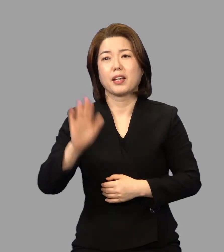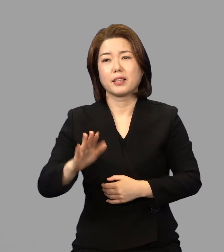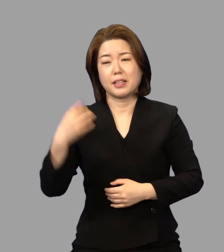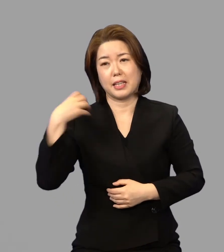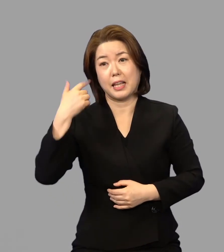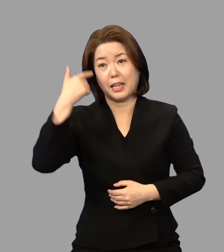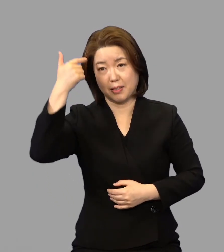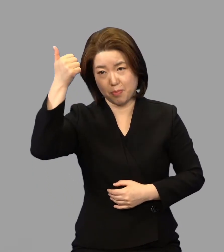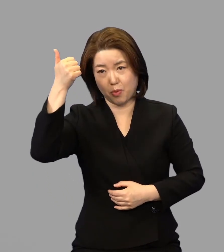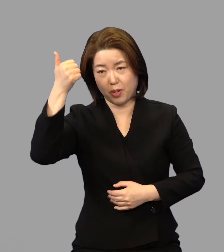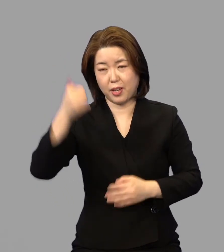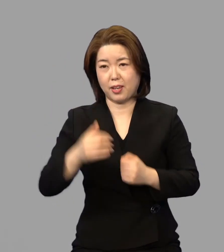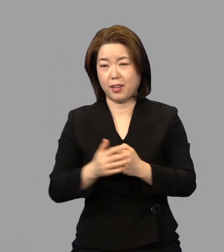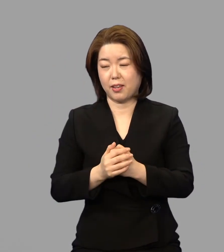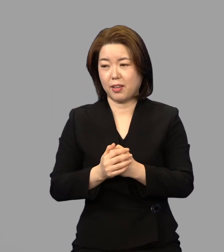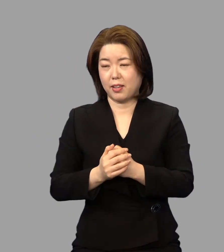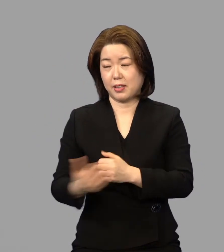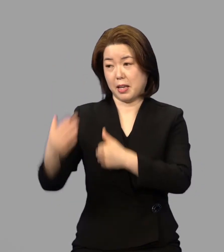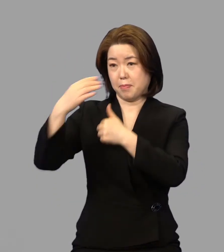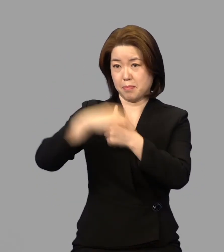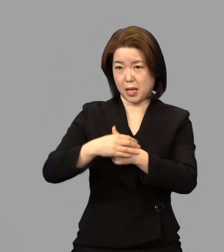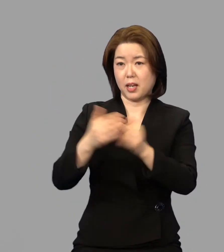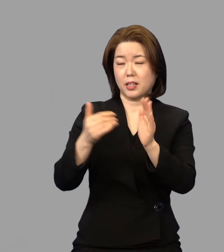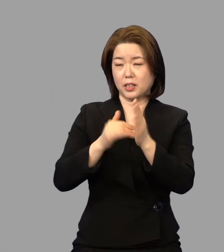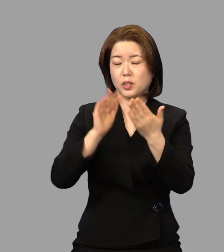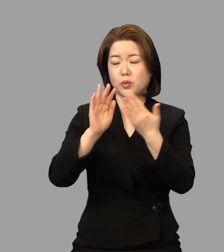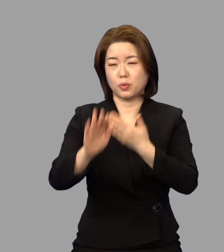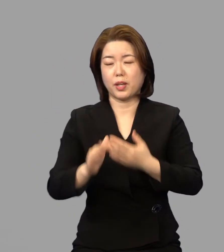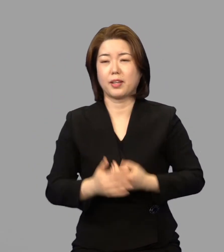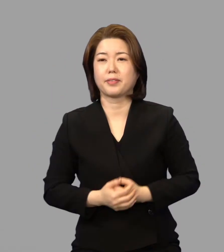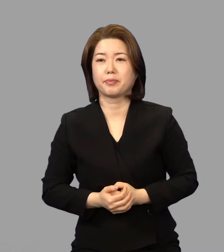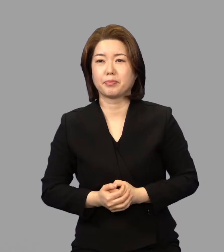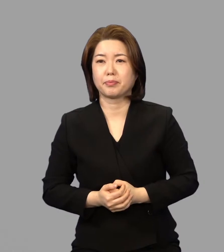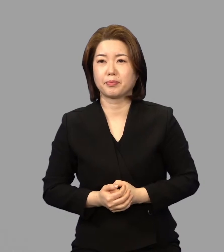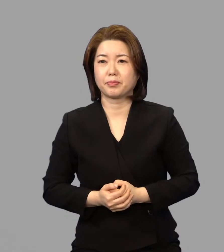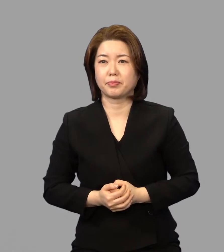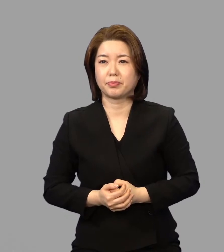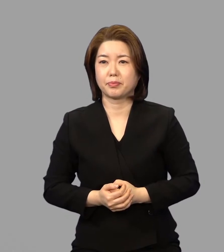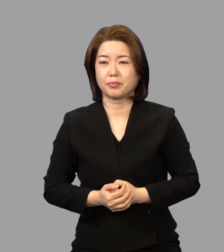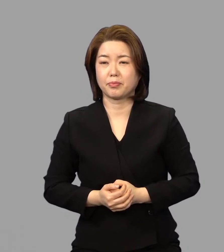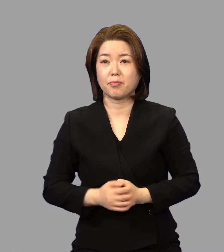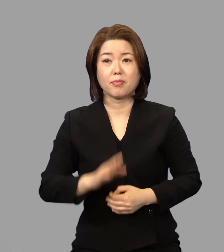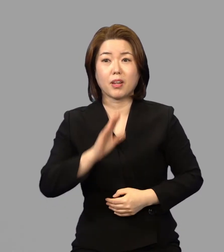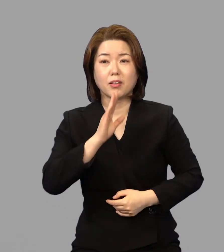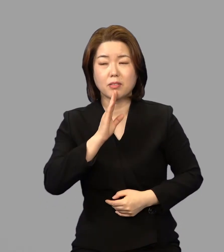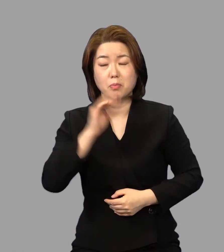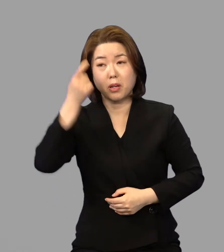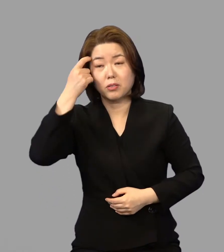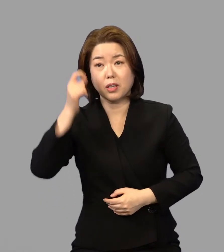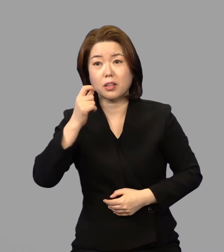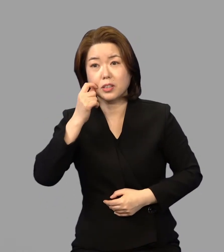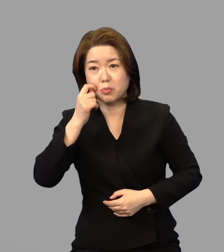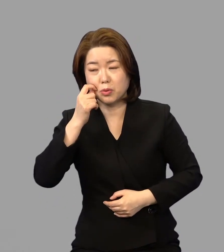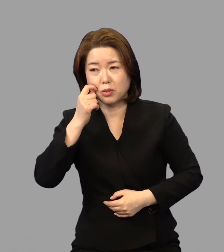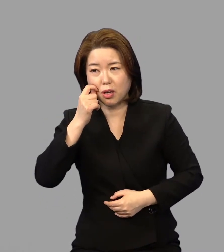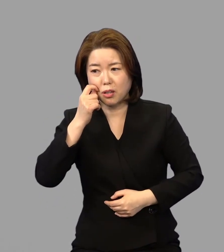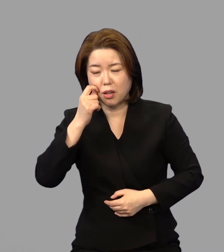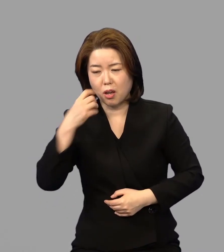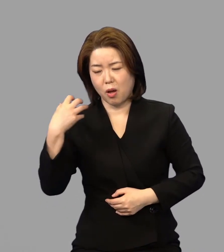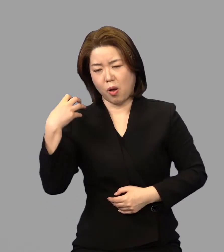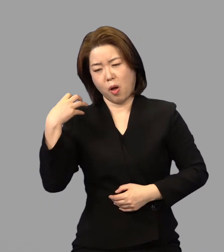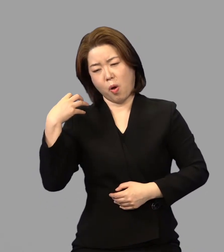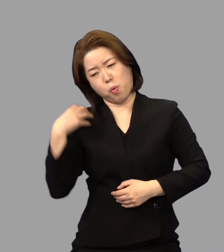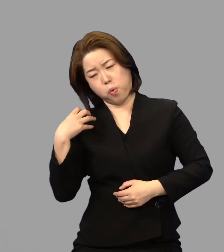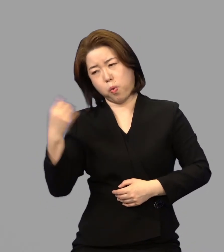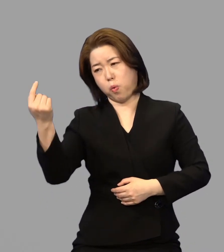목회 딱 되고 담임 목사가 되고 난 다음에 정말 예상치 못했던 중압감이